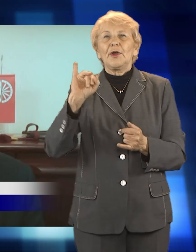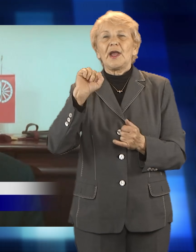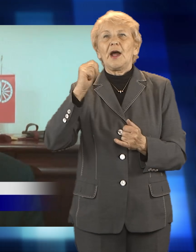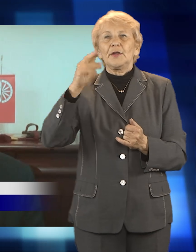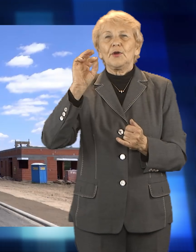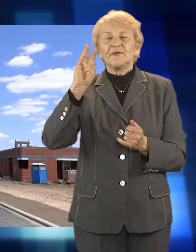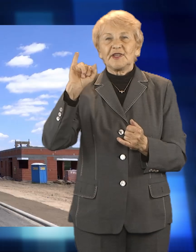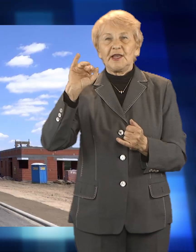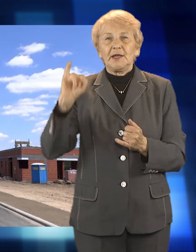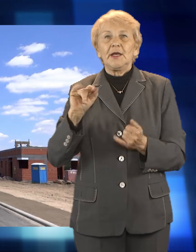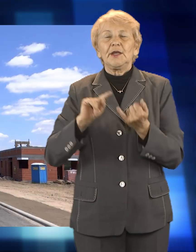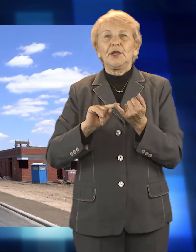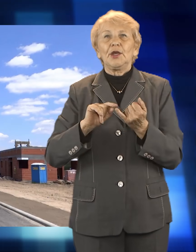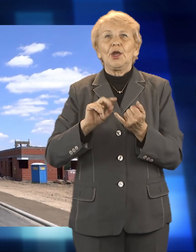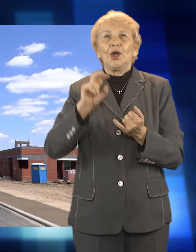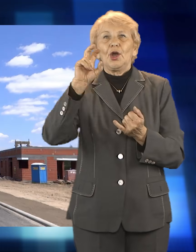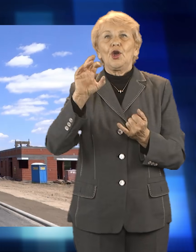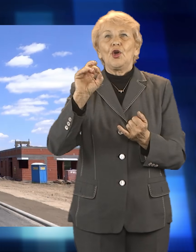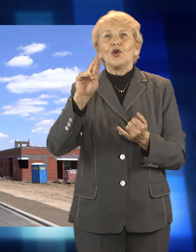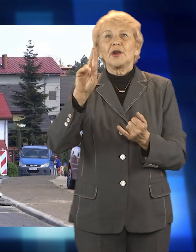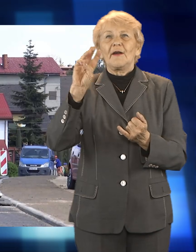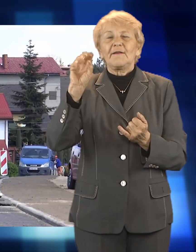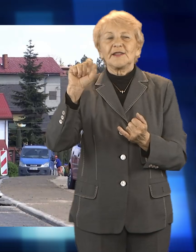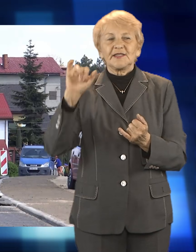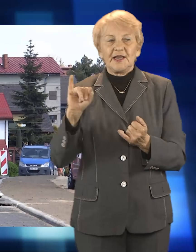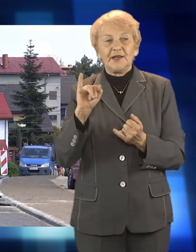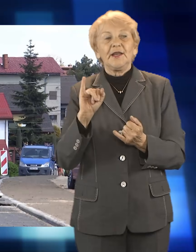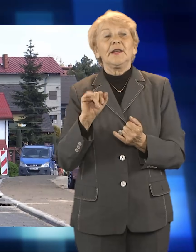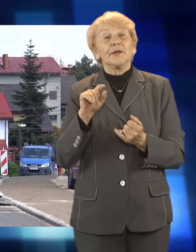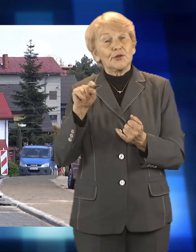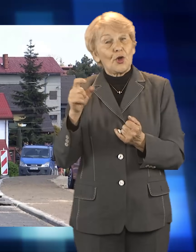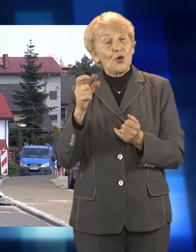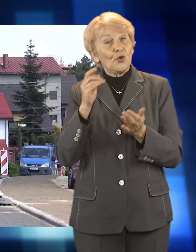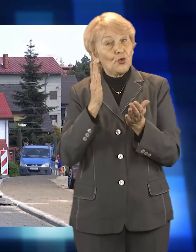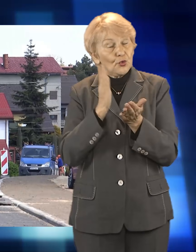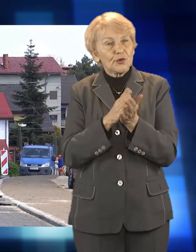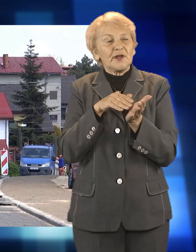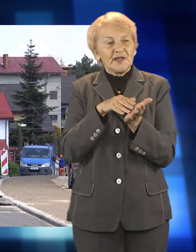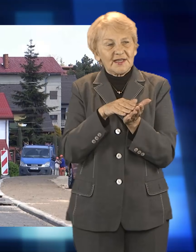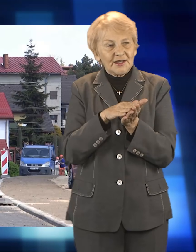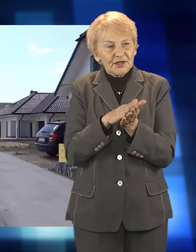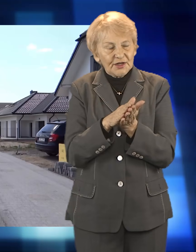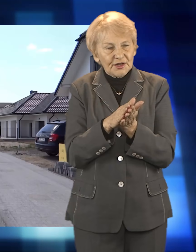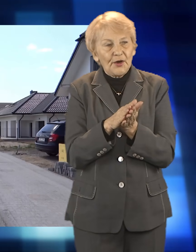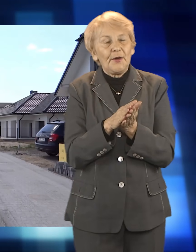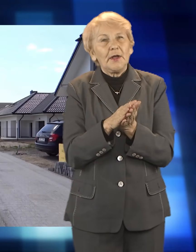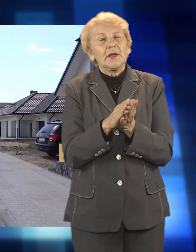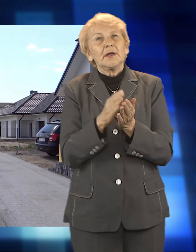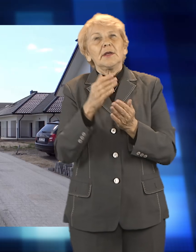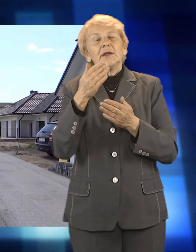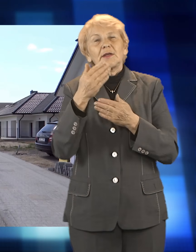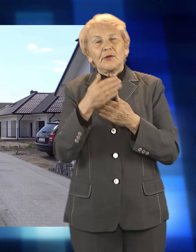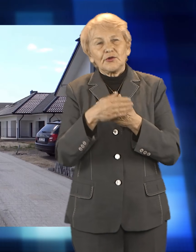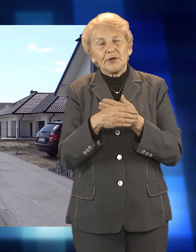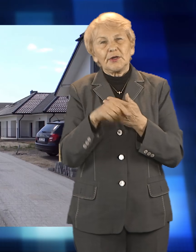budowie nawierzchni drogi gminnej czyli ulicy żernickiej i to się już dzieje i tutaj termin realizacji tej inwestycji to jest